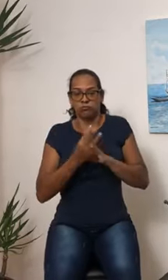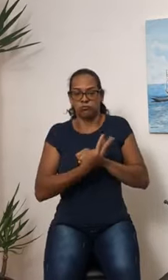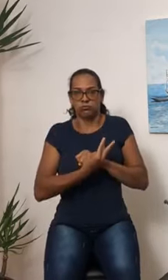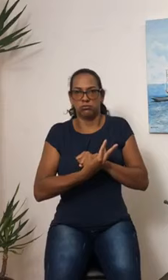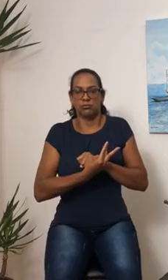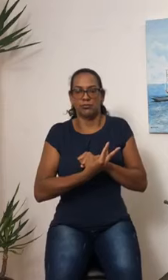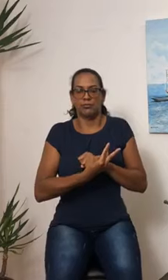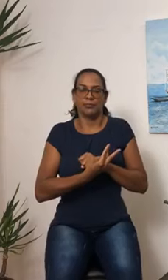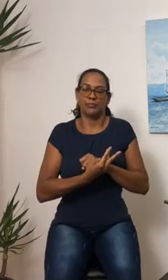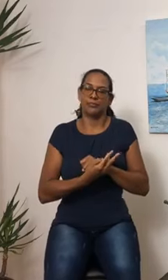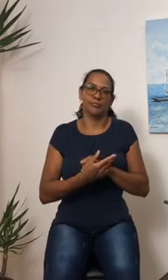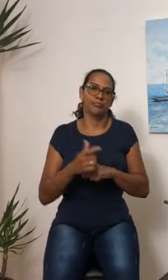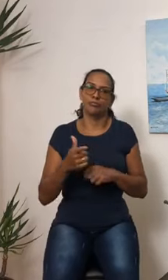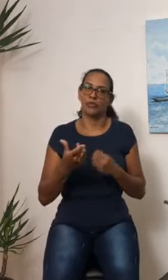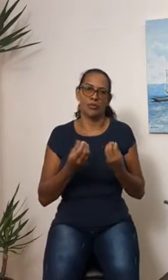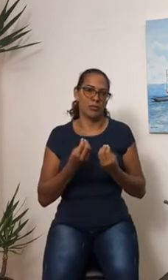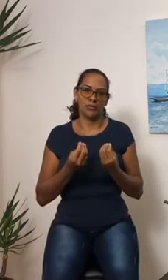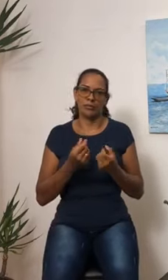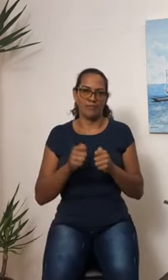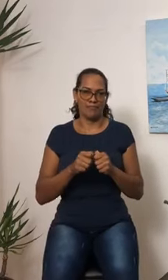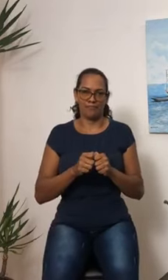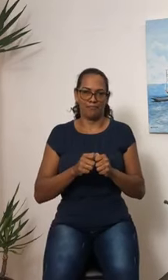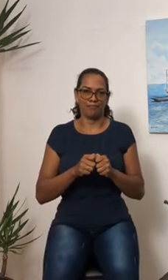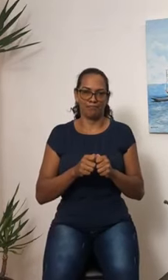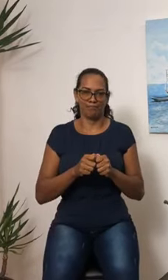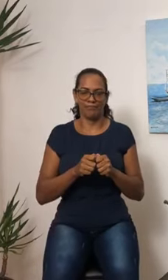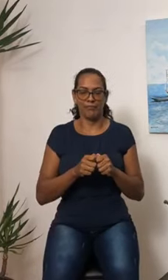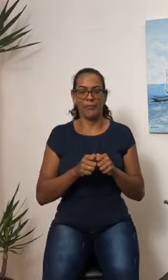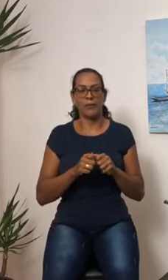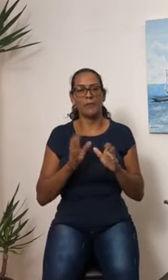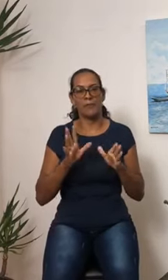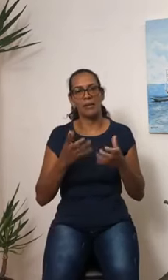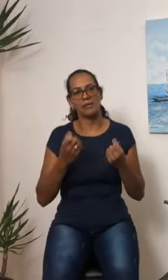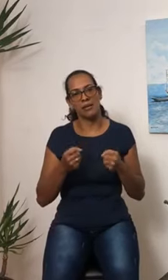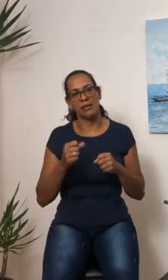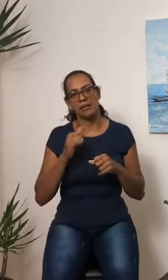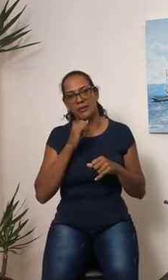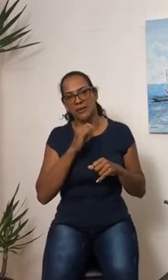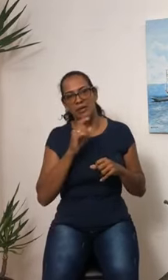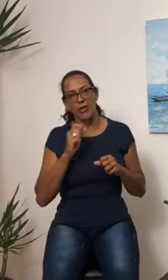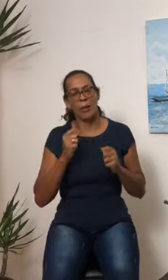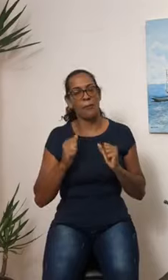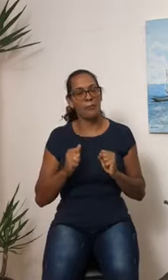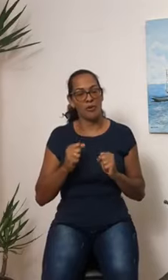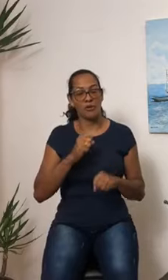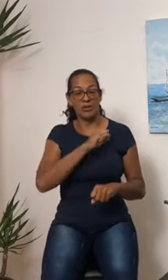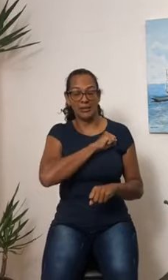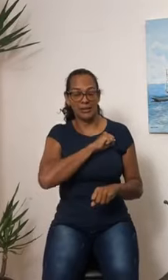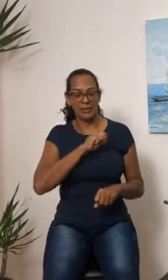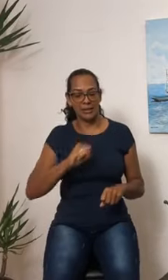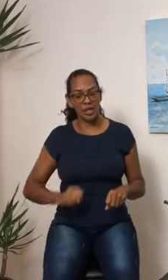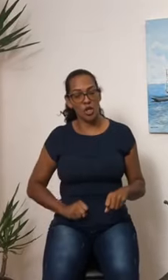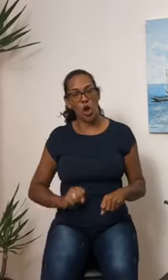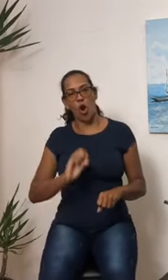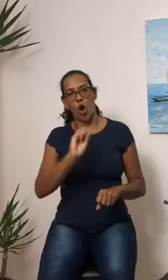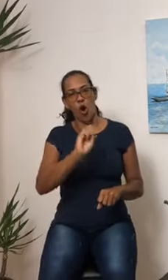estamos, infelizmente, vivenciando. Então, eu acho que eu quero dar essa satisfação a vocês. Então, o meu projeto é esse.